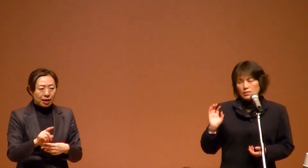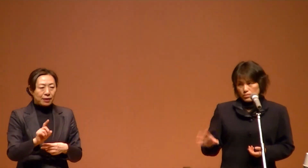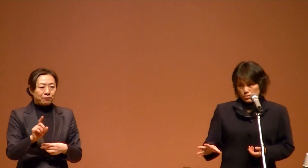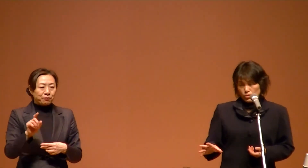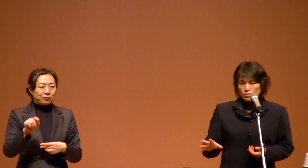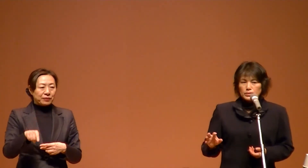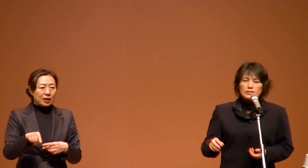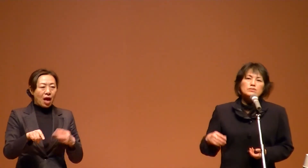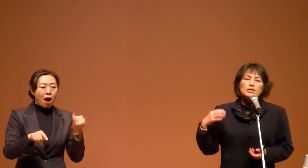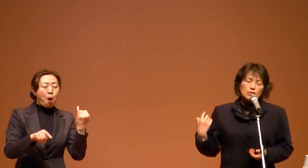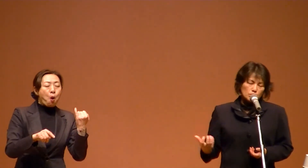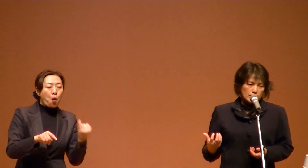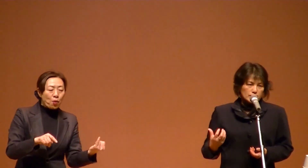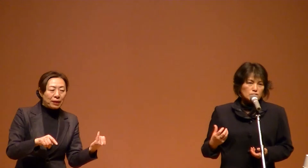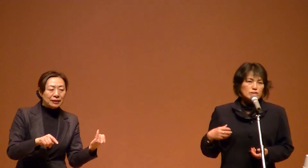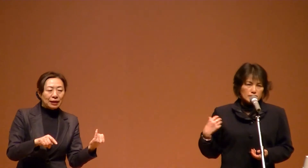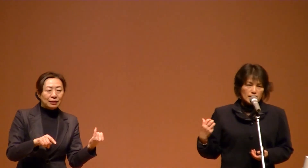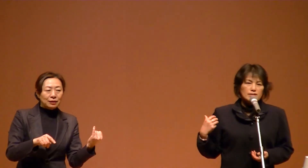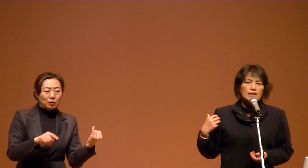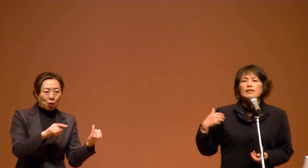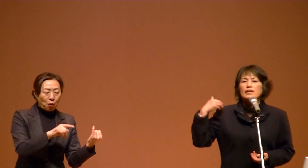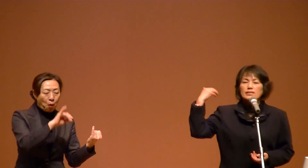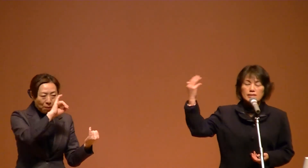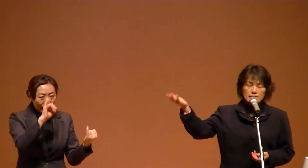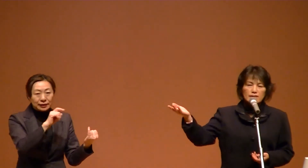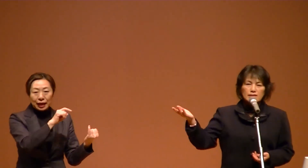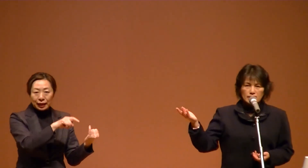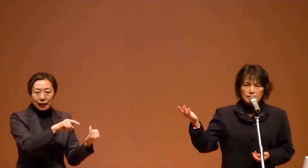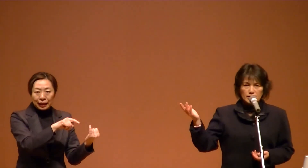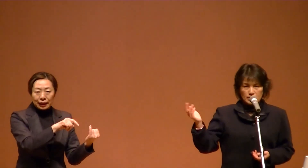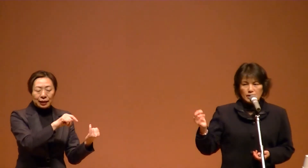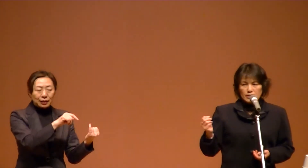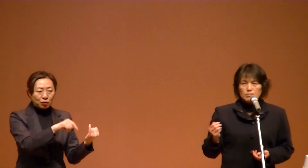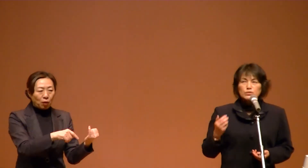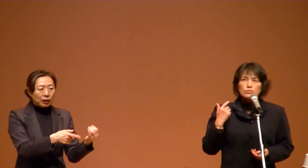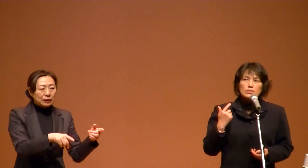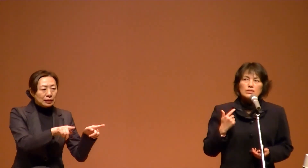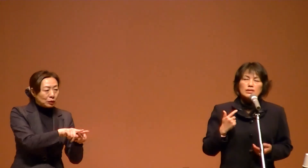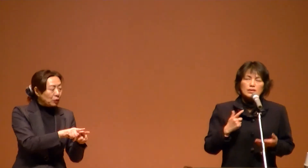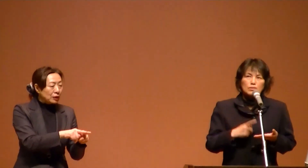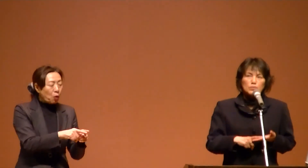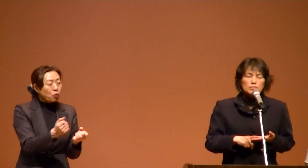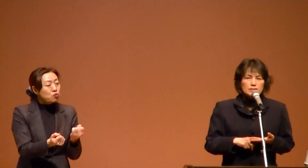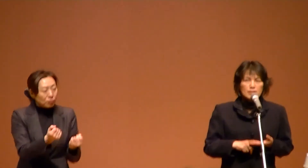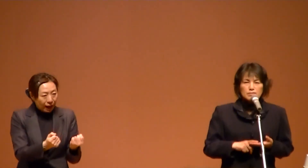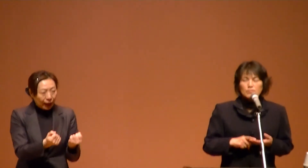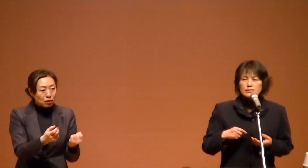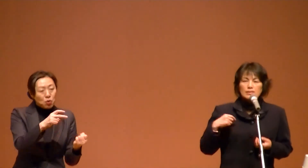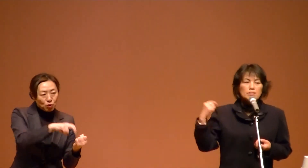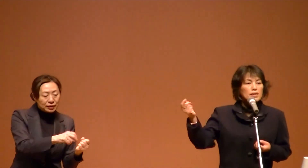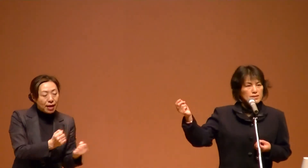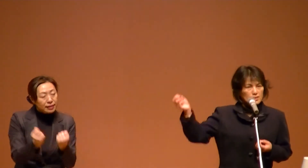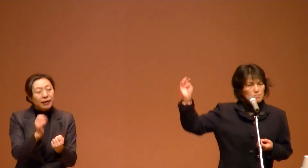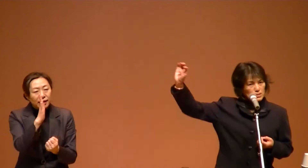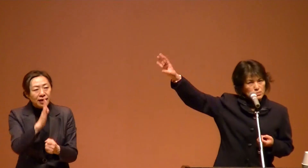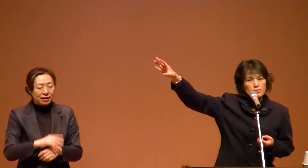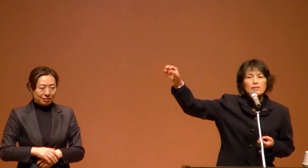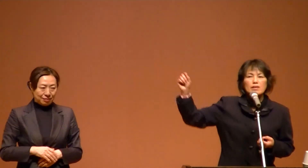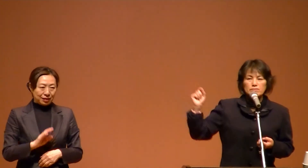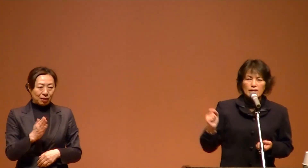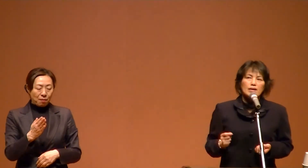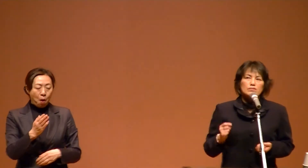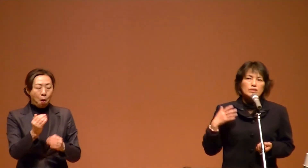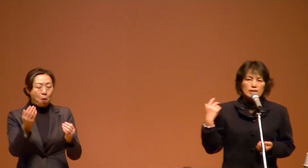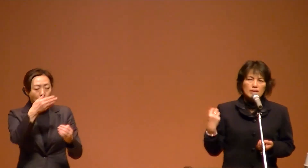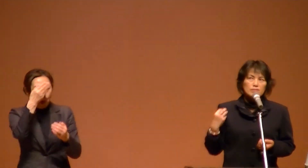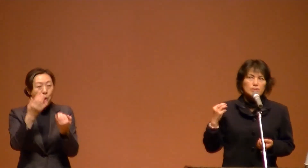と子供たちとひっこばあちゃん乗せて高台に逃げてねって。でもその時にお嫁さんっていうのが世田前で山の方だ